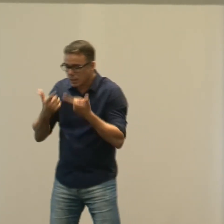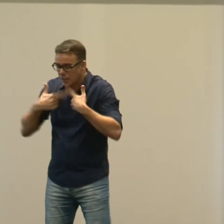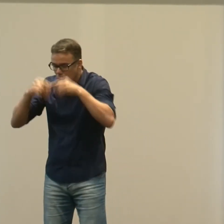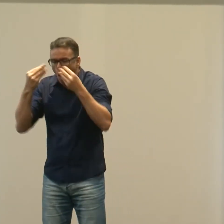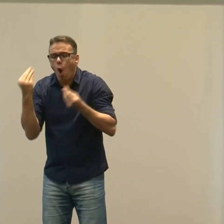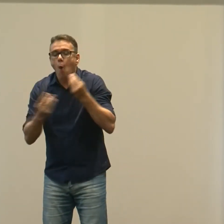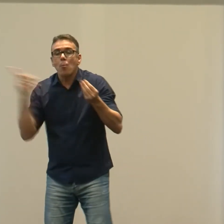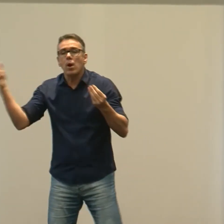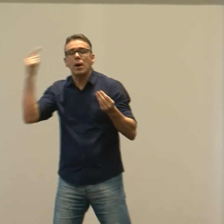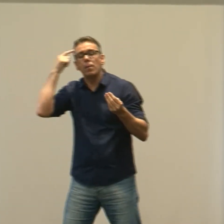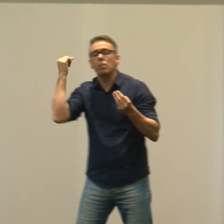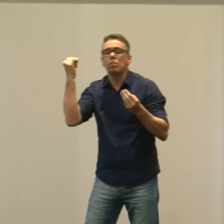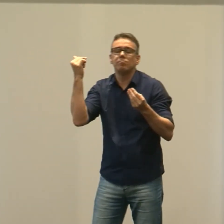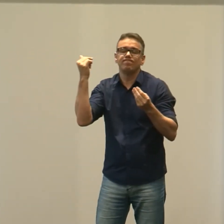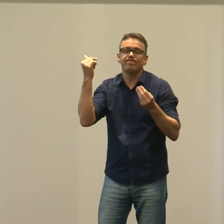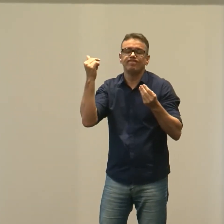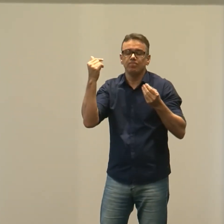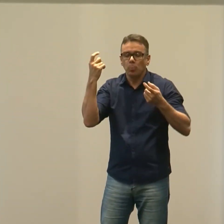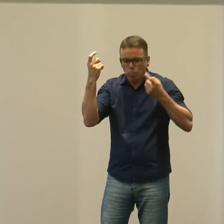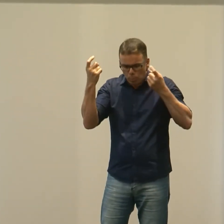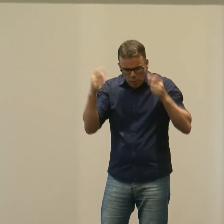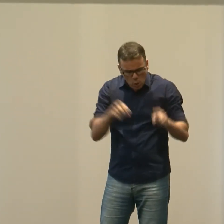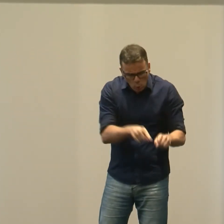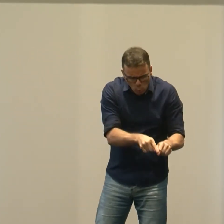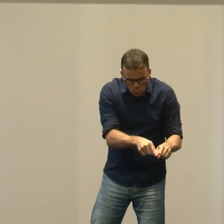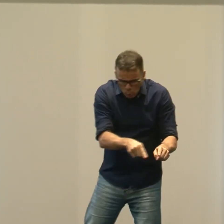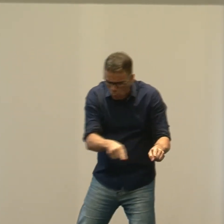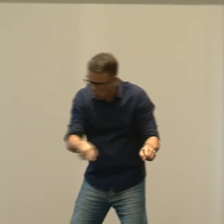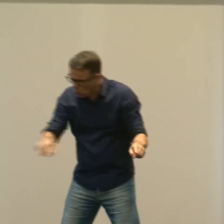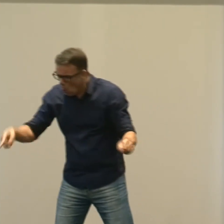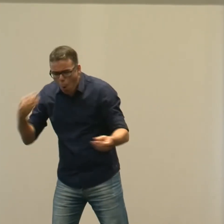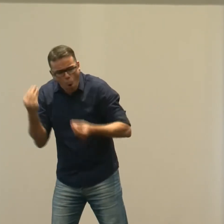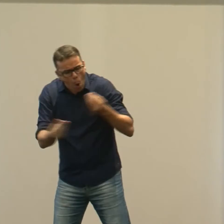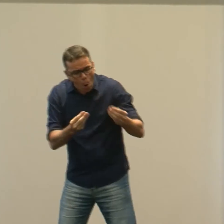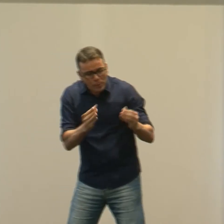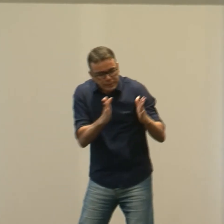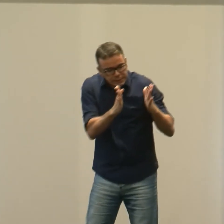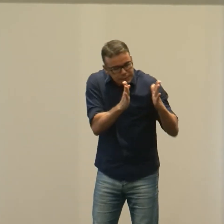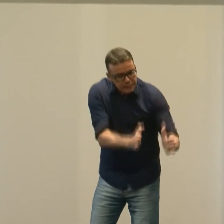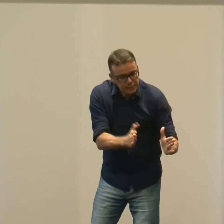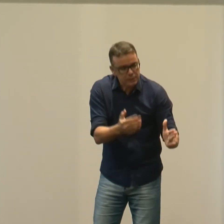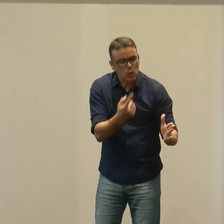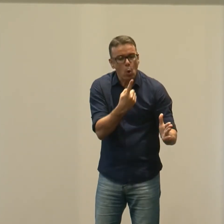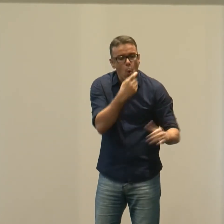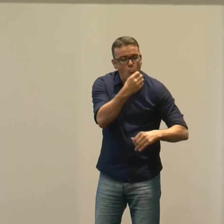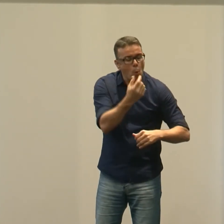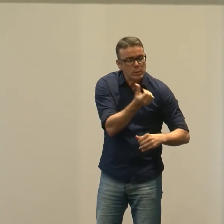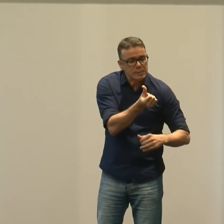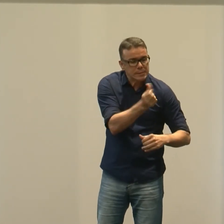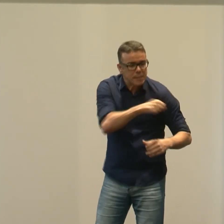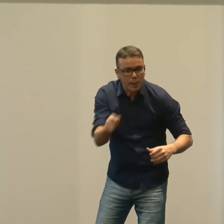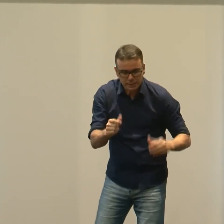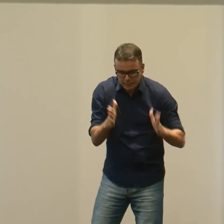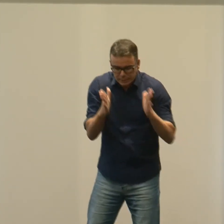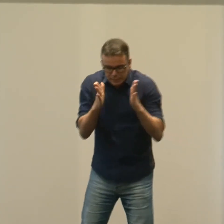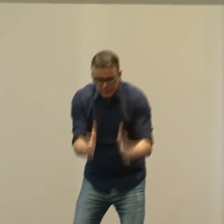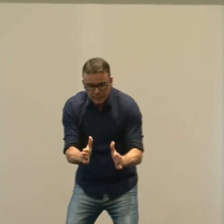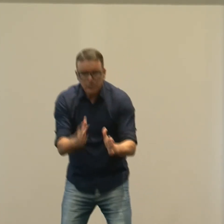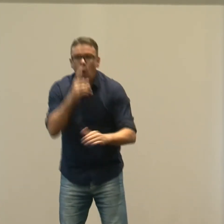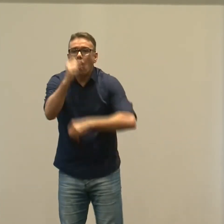que fala dos estágios da aquisição da linguagem. Durante um determinado período, existem fases, até